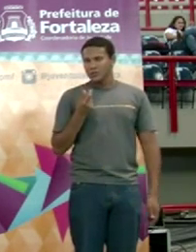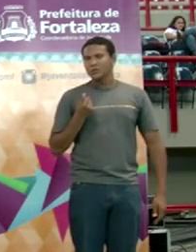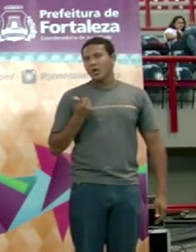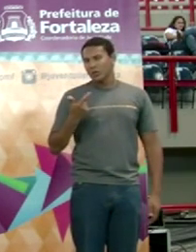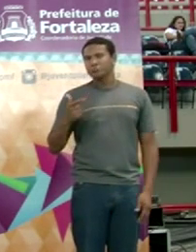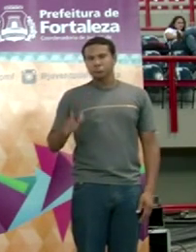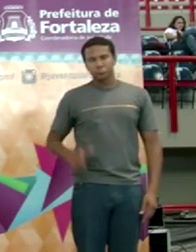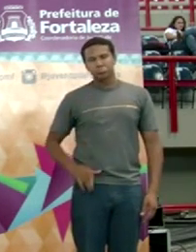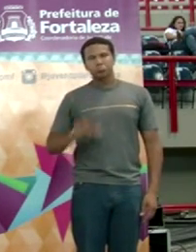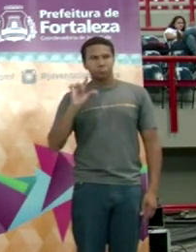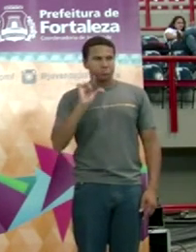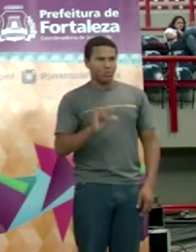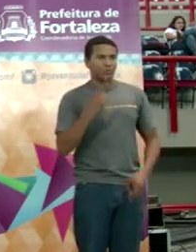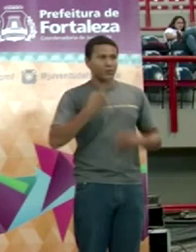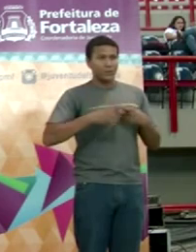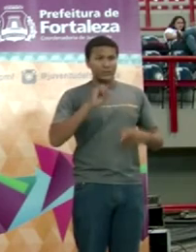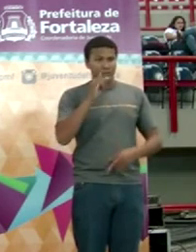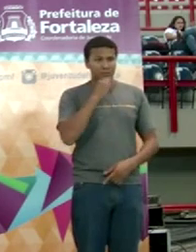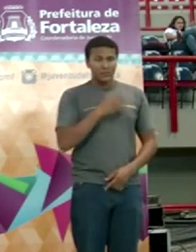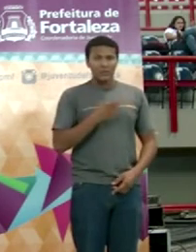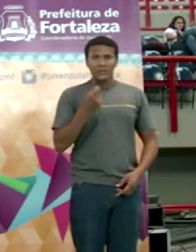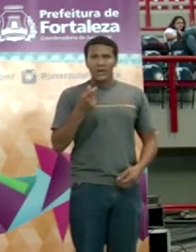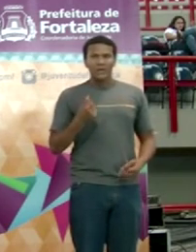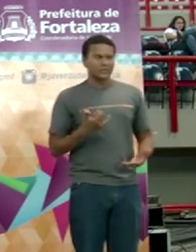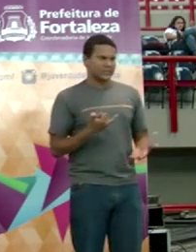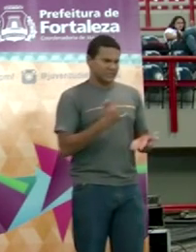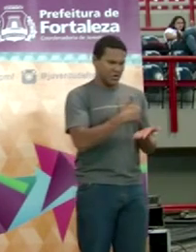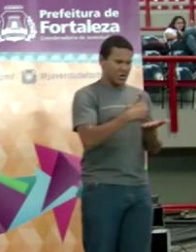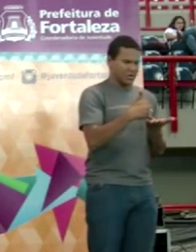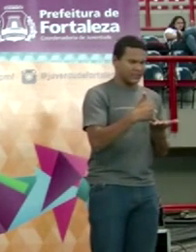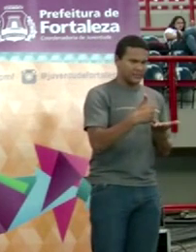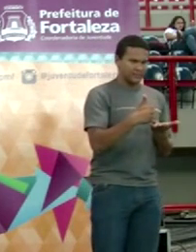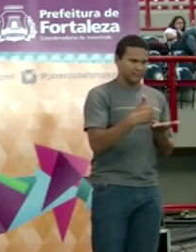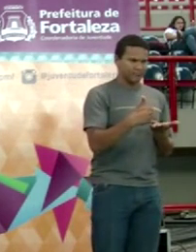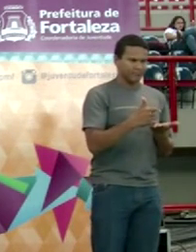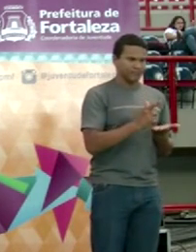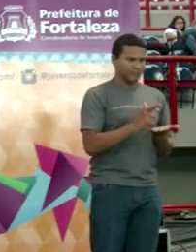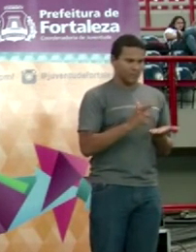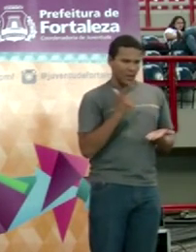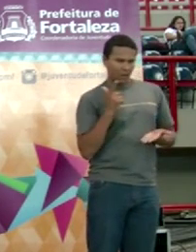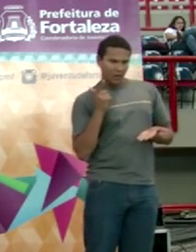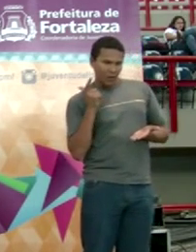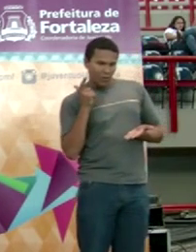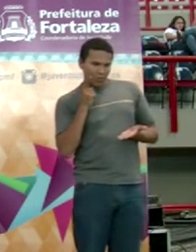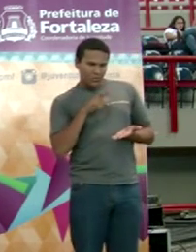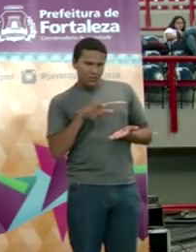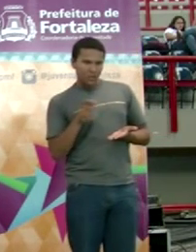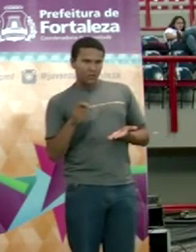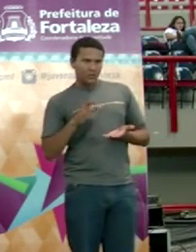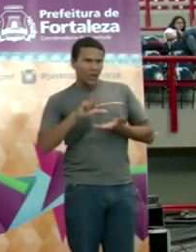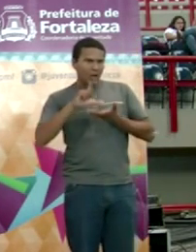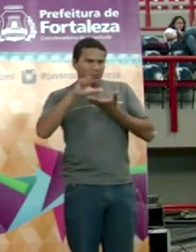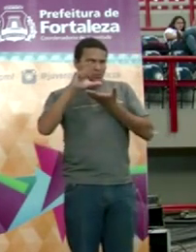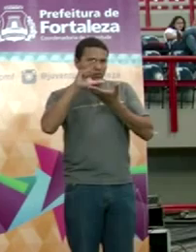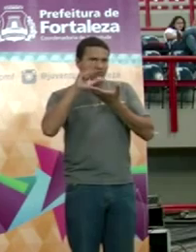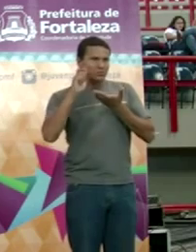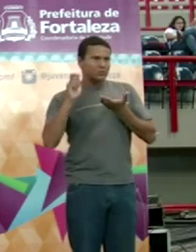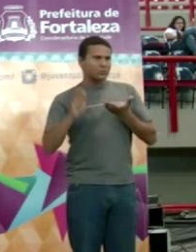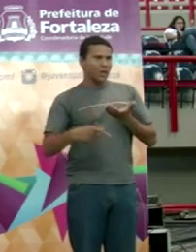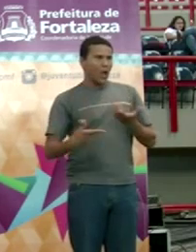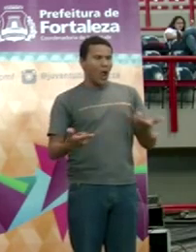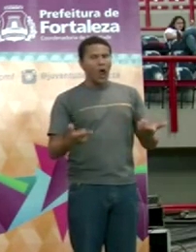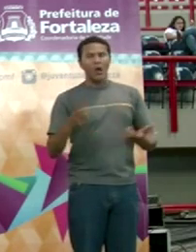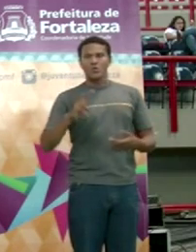renda menor. Porque quem tem renda menor não tem dinheiro para comprar cocaína, mas tem dinheiro para comprar crack, tá? Então